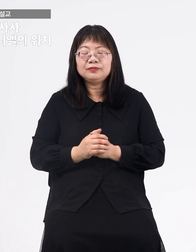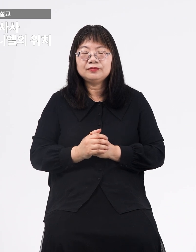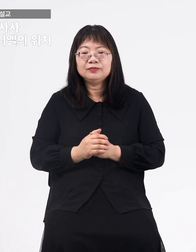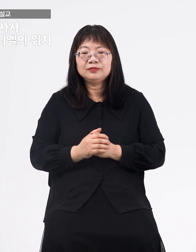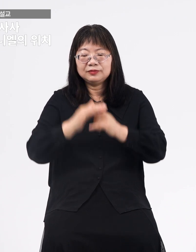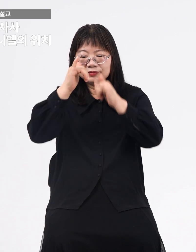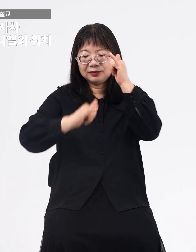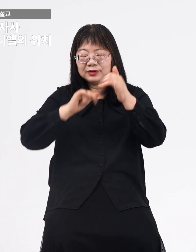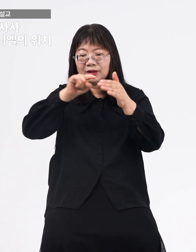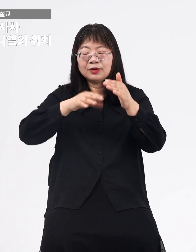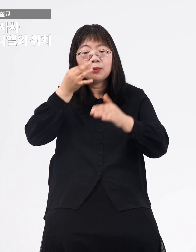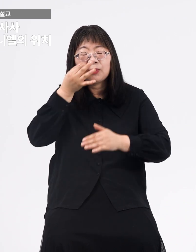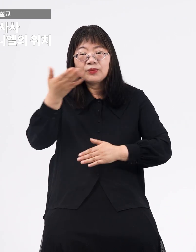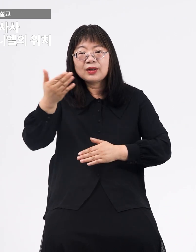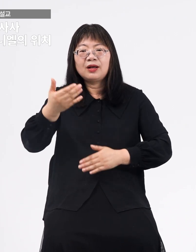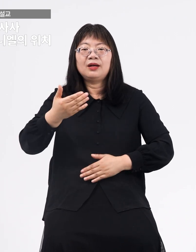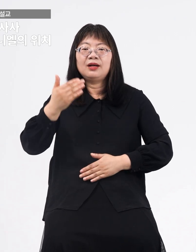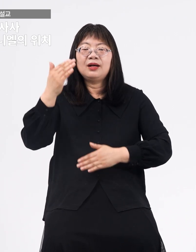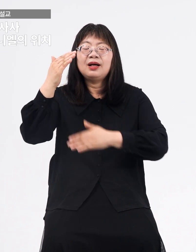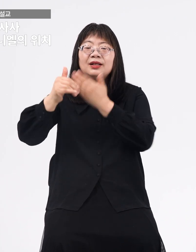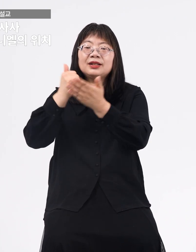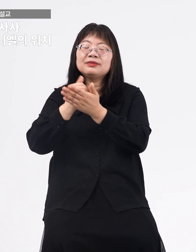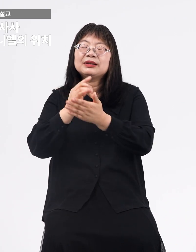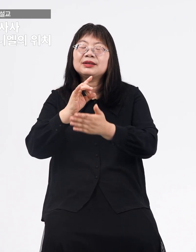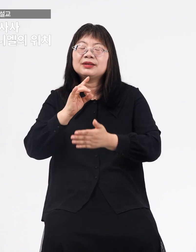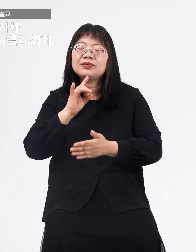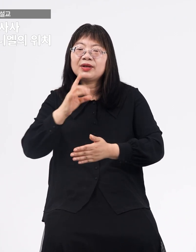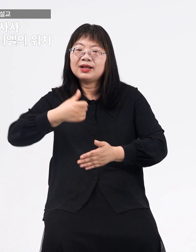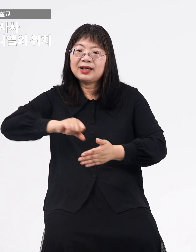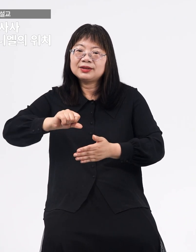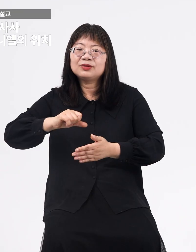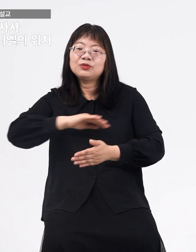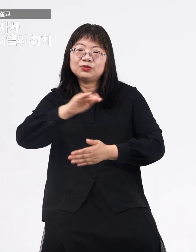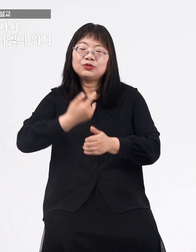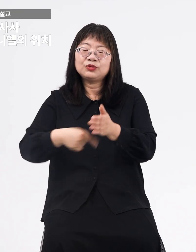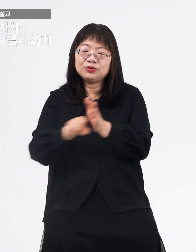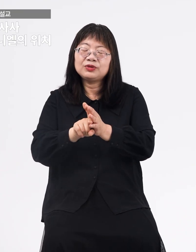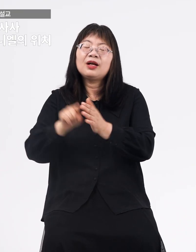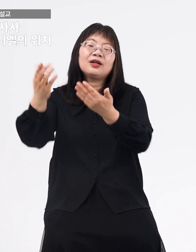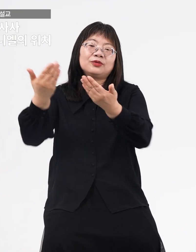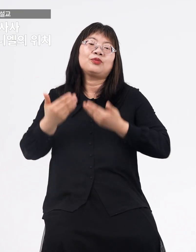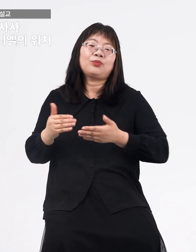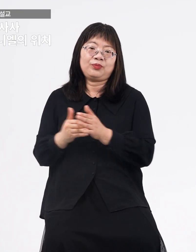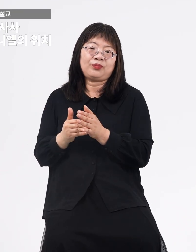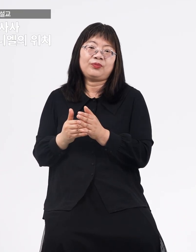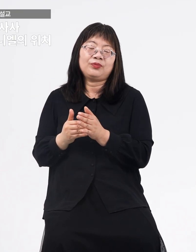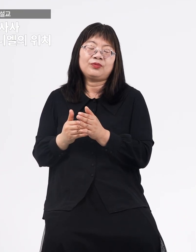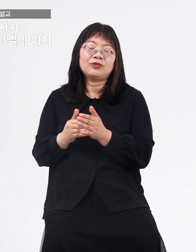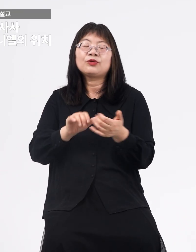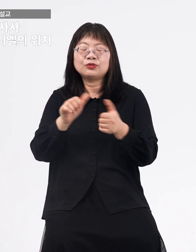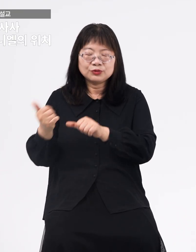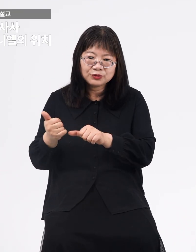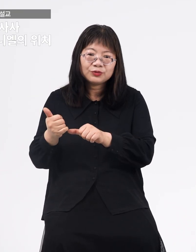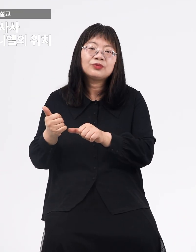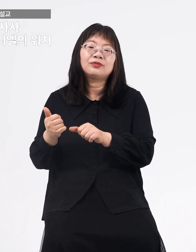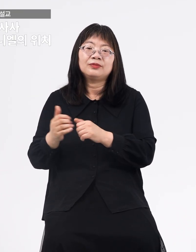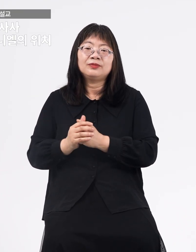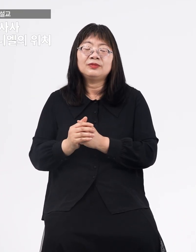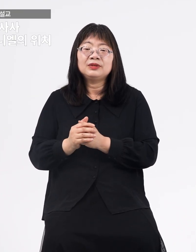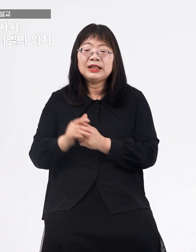보여주셨죠. 아들을 내어놓으세요. 이거 적당히 사랑한 겁니까? 하나님이 전부를 사랑한